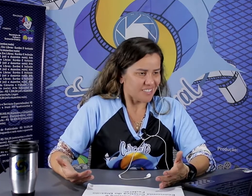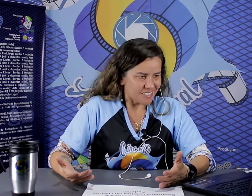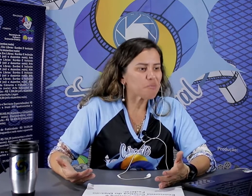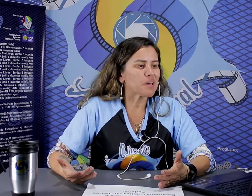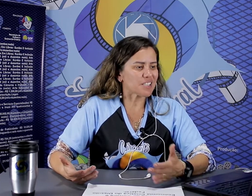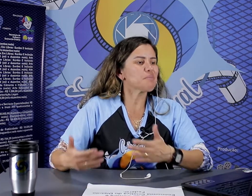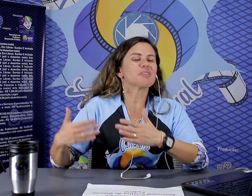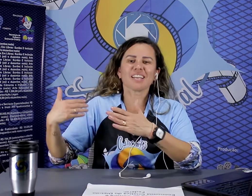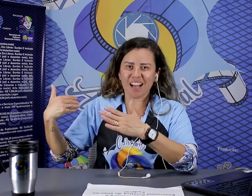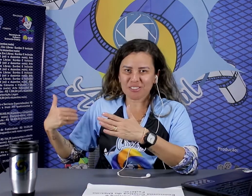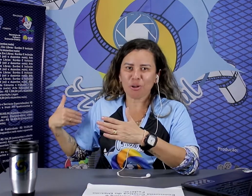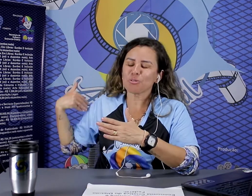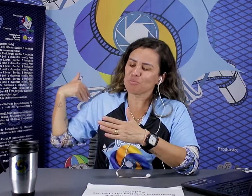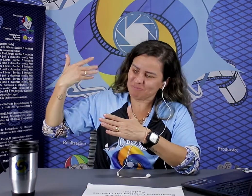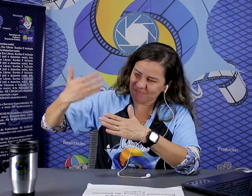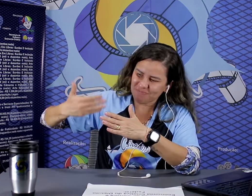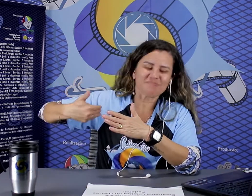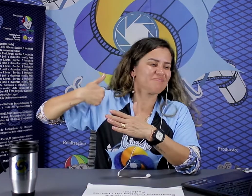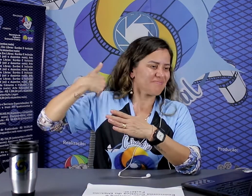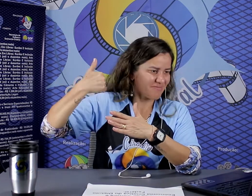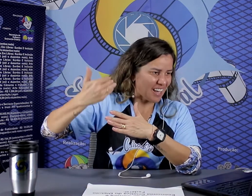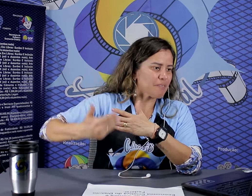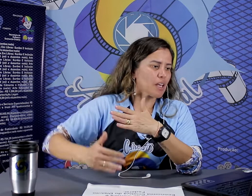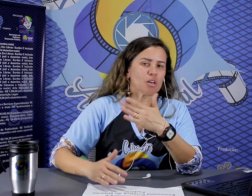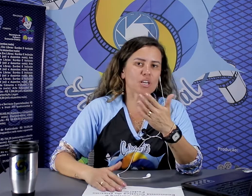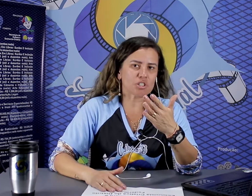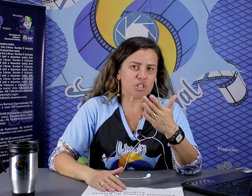Então, percebam que há todo um, né? Eu já tive,